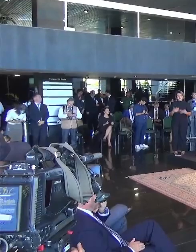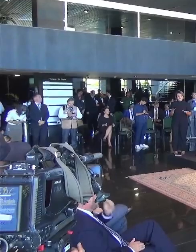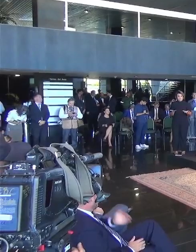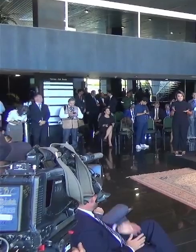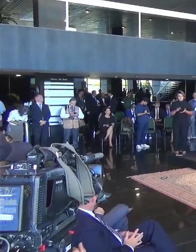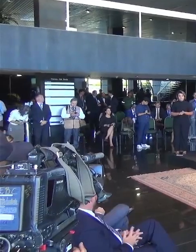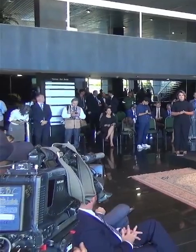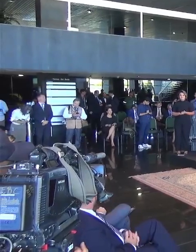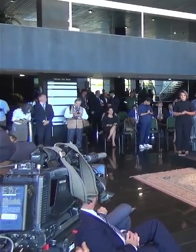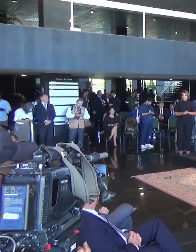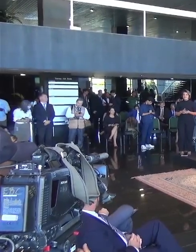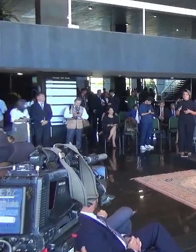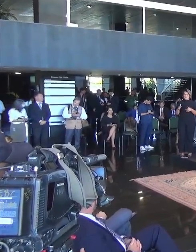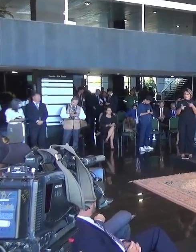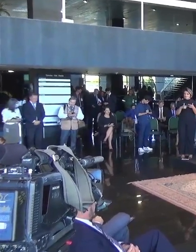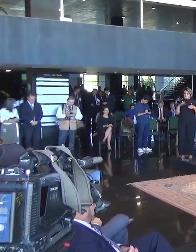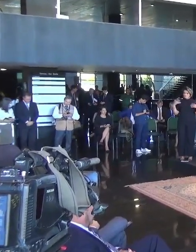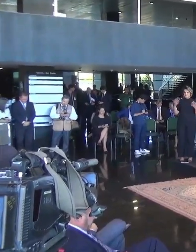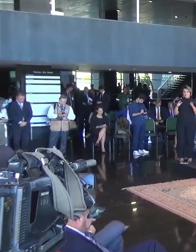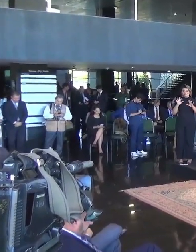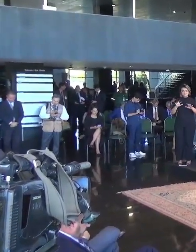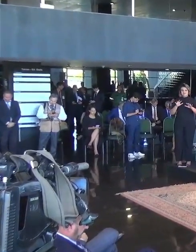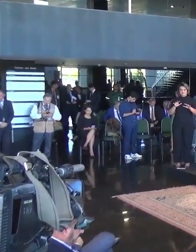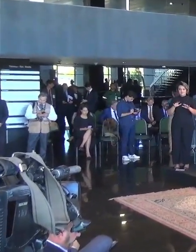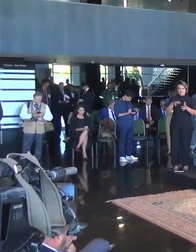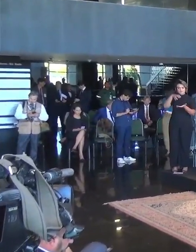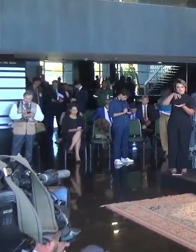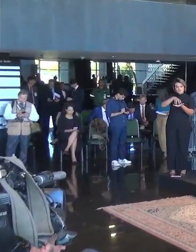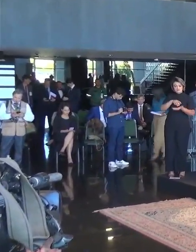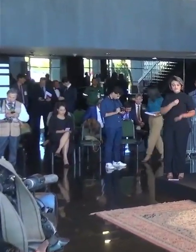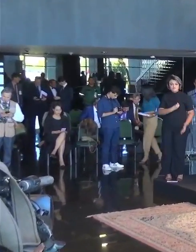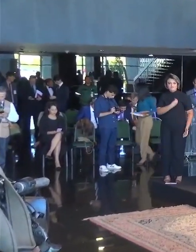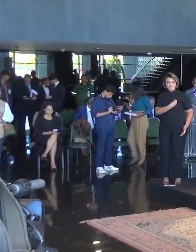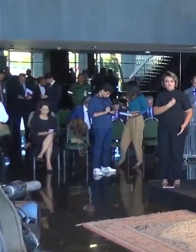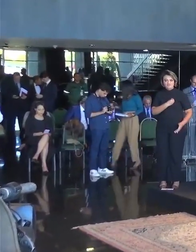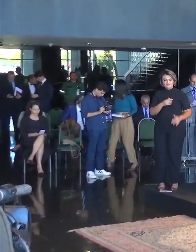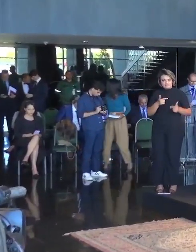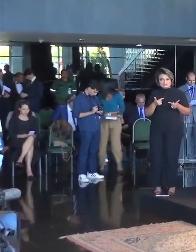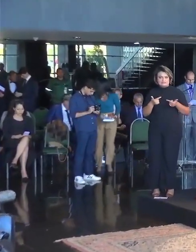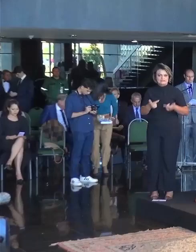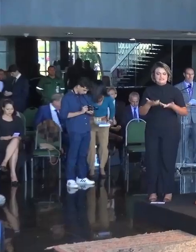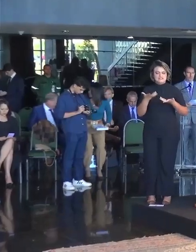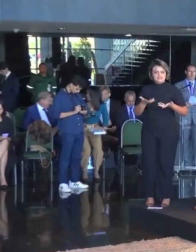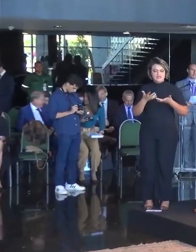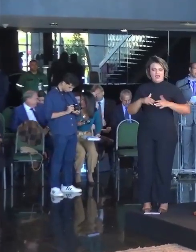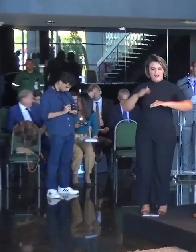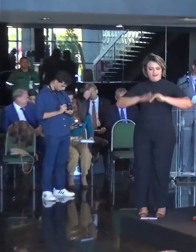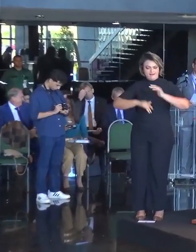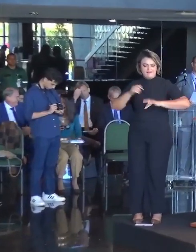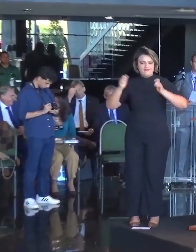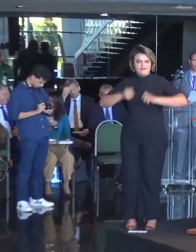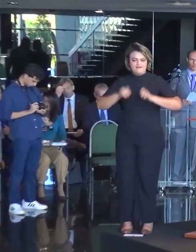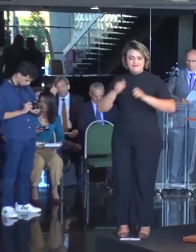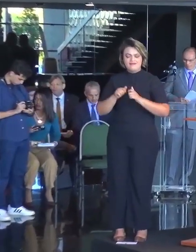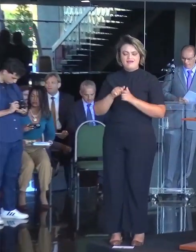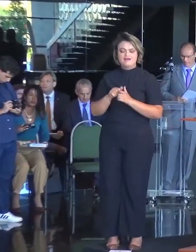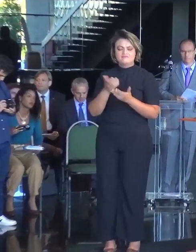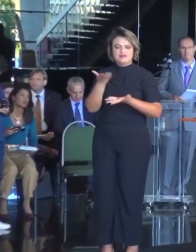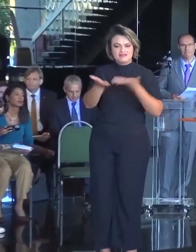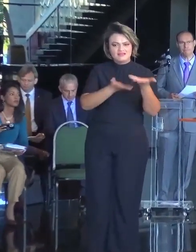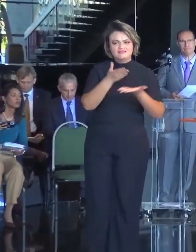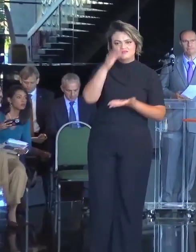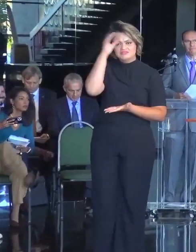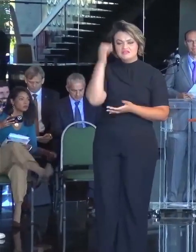Enfim, é isso que nós somos. Um organismo vivo, disposto e capaz para atender o cidadão com